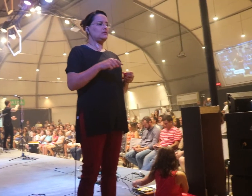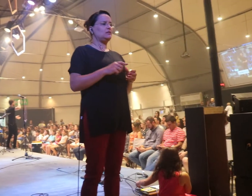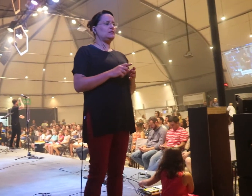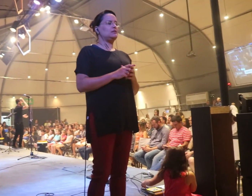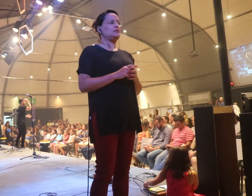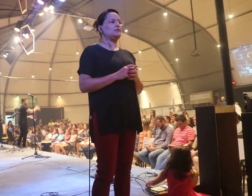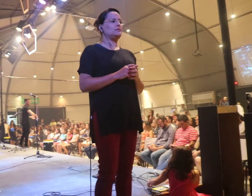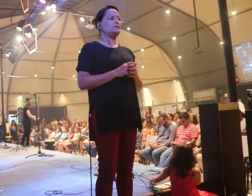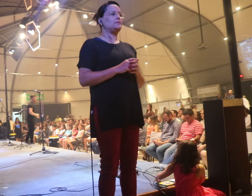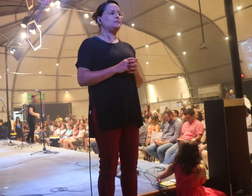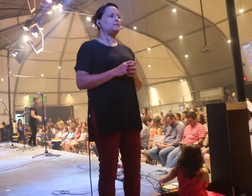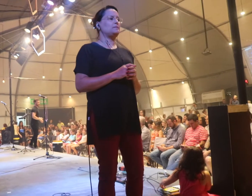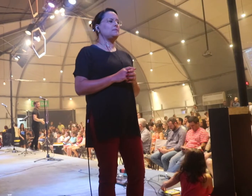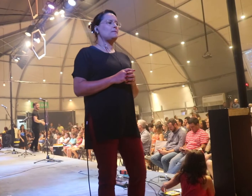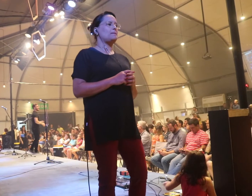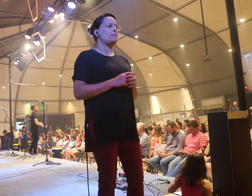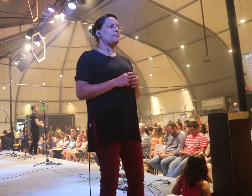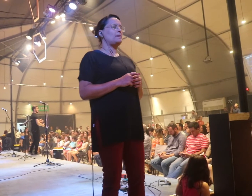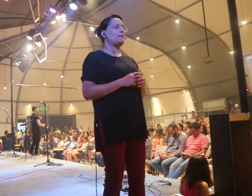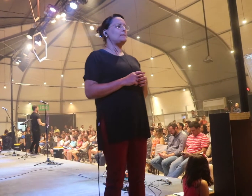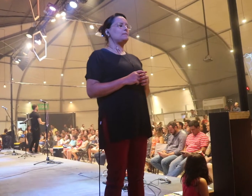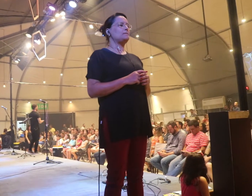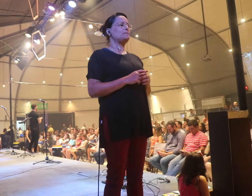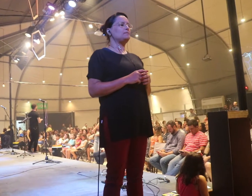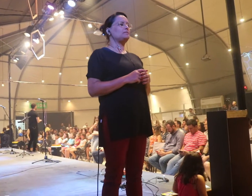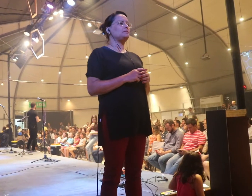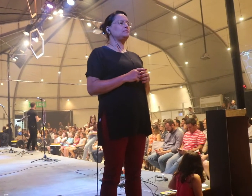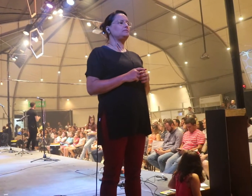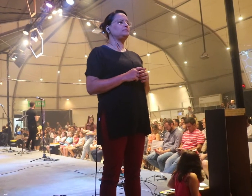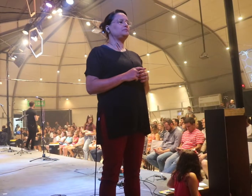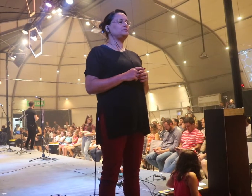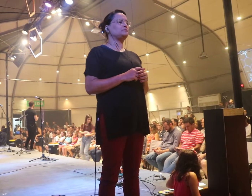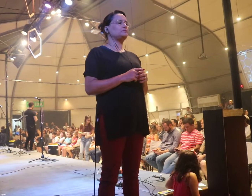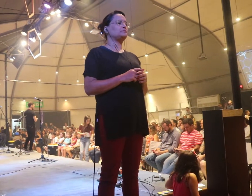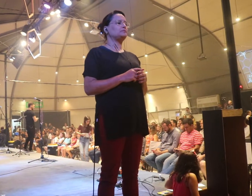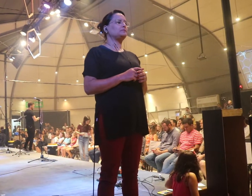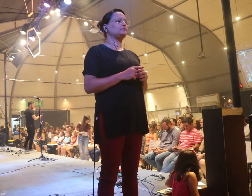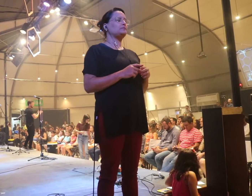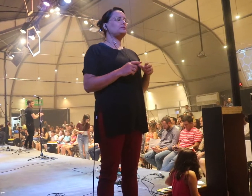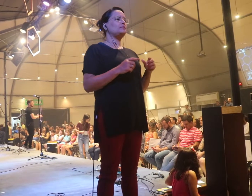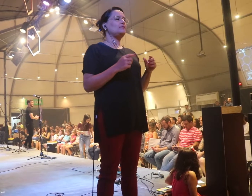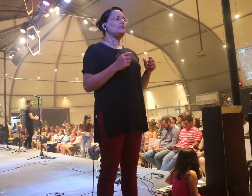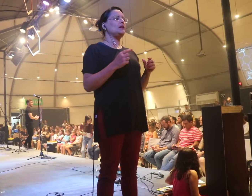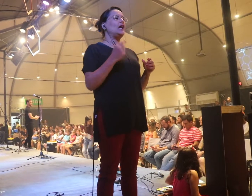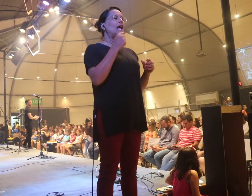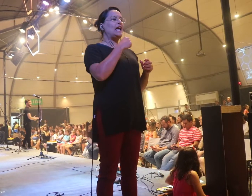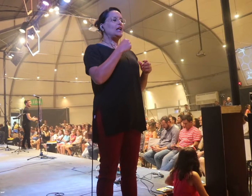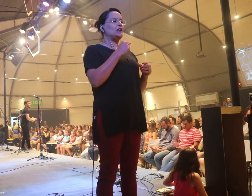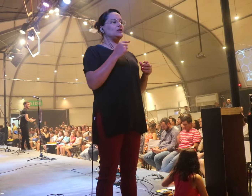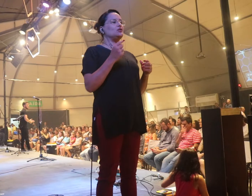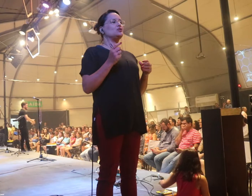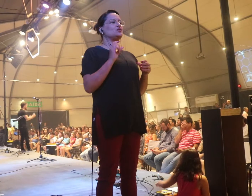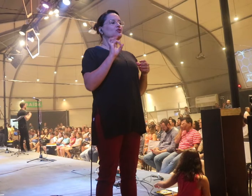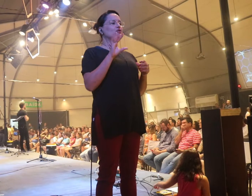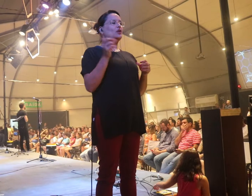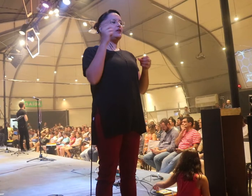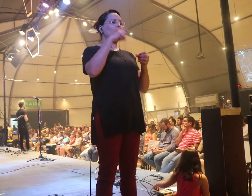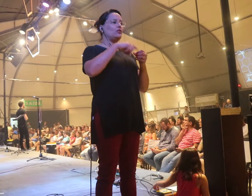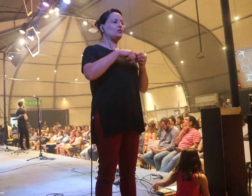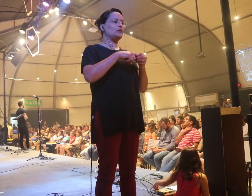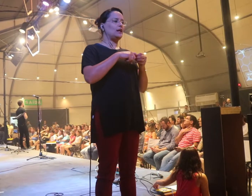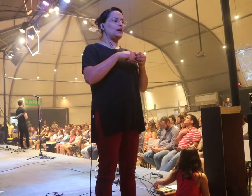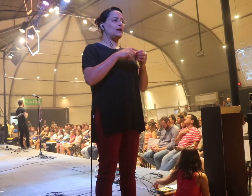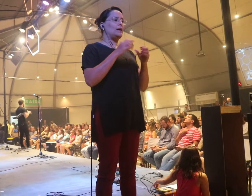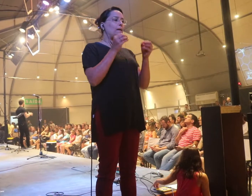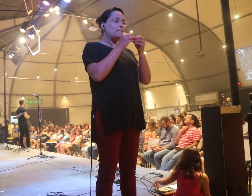assim, a gente se vê no retiro e tal. A nossa perspectiva era de realmente voltar assim, em cima já do retiro, mas é Deus que quis que a